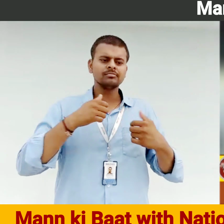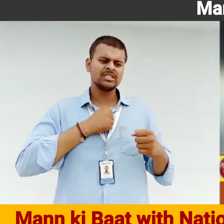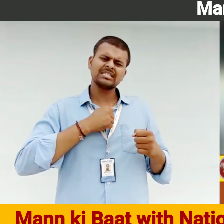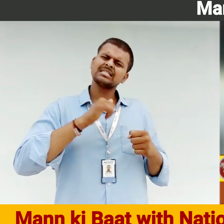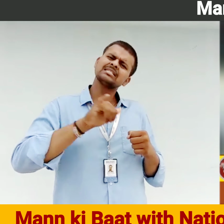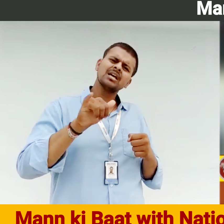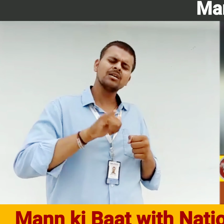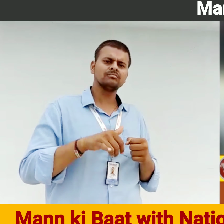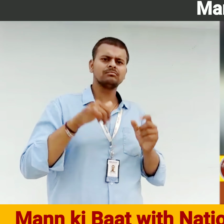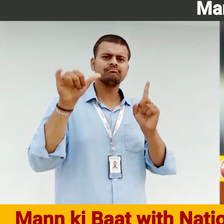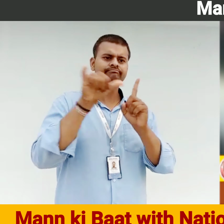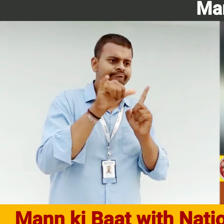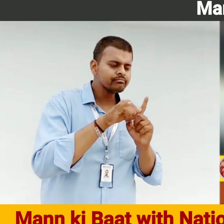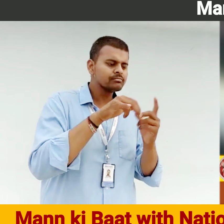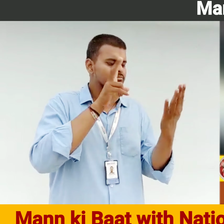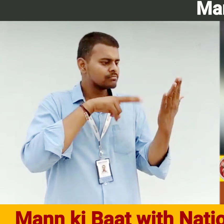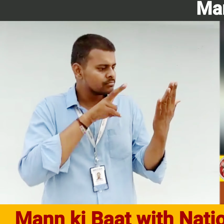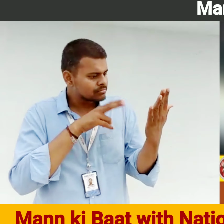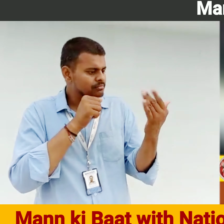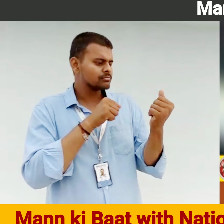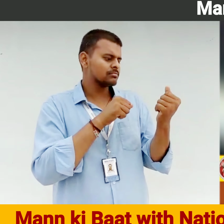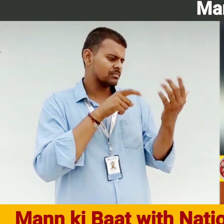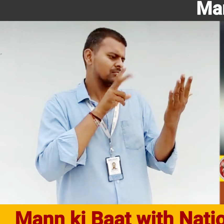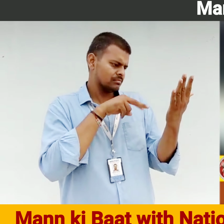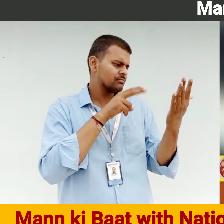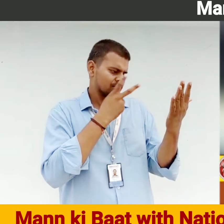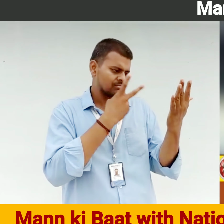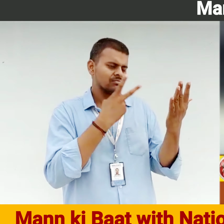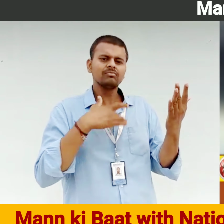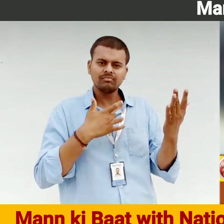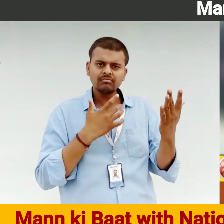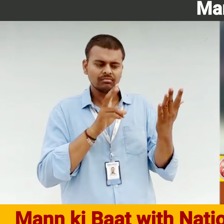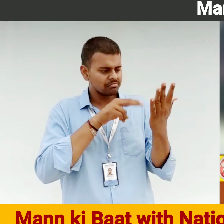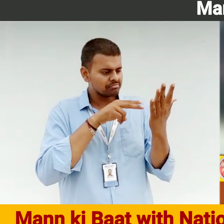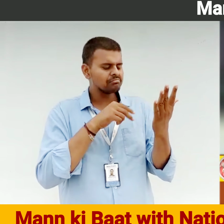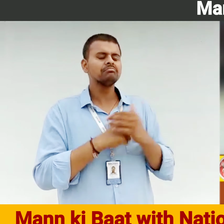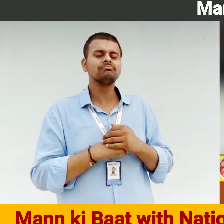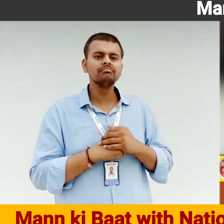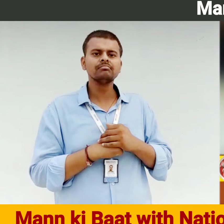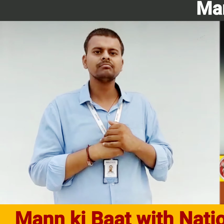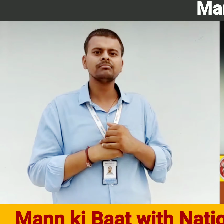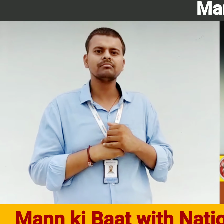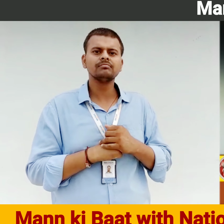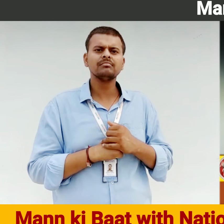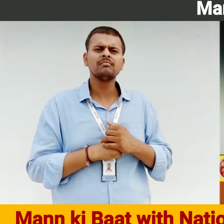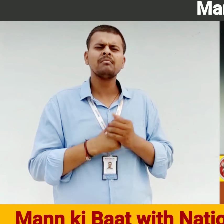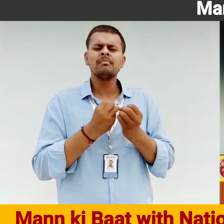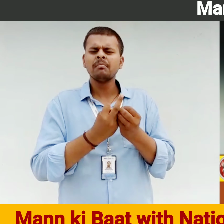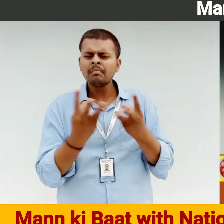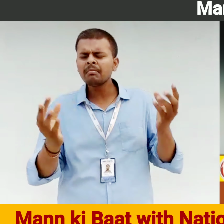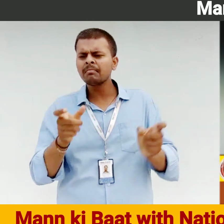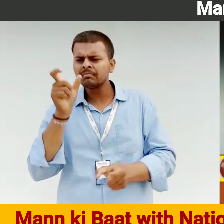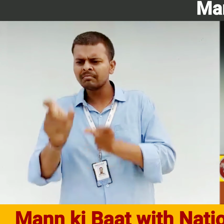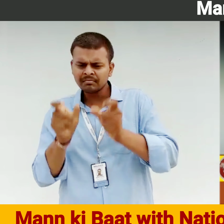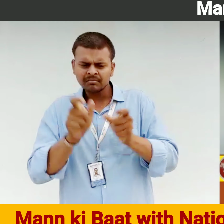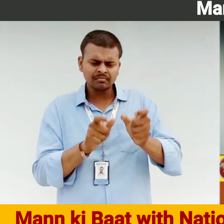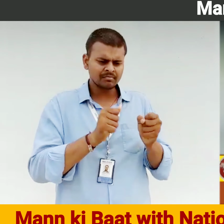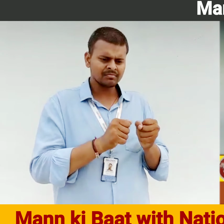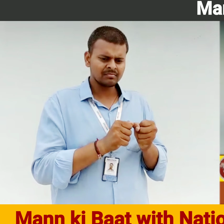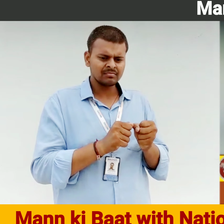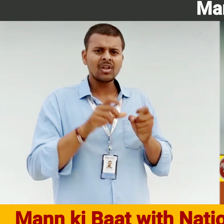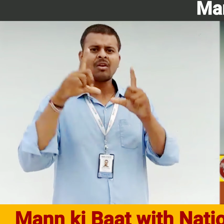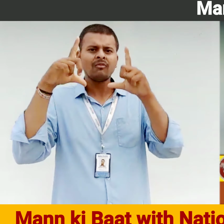को देखा होगा, पढ़ा होगा। बहुत लोग कह रहे हैं, लिख रहे हैं, तस्वीरें साझा कर रहे हैं कि वो अपने